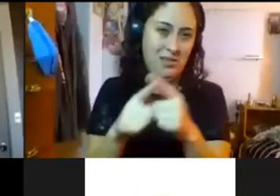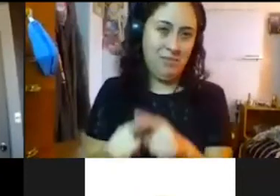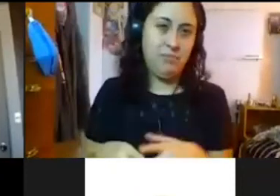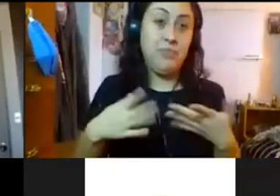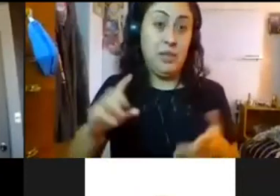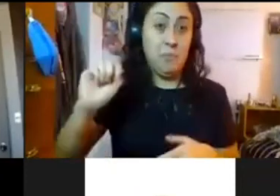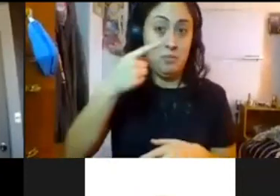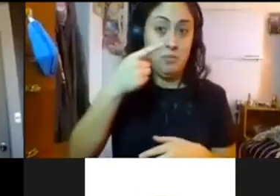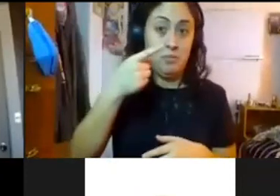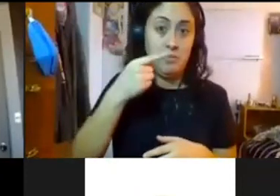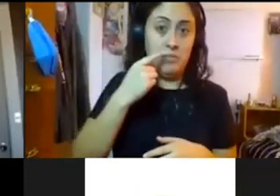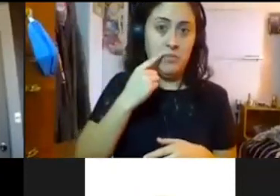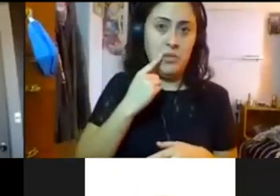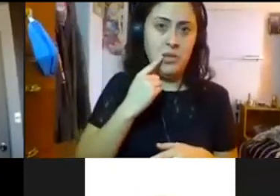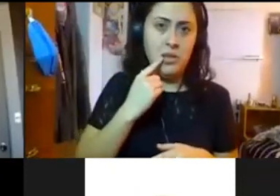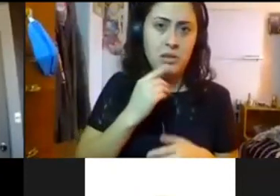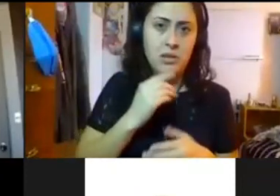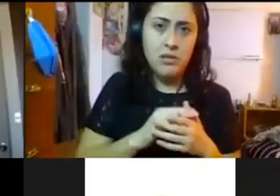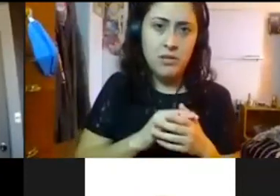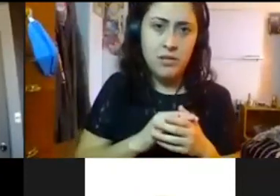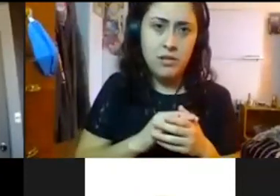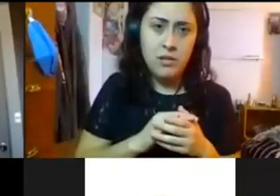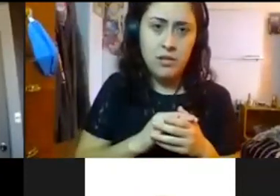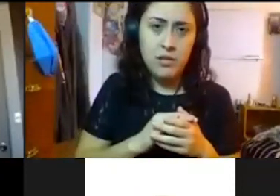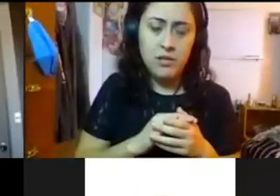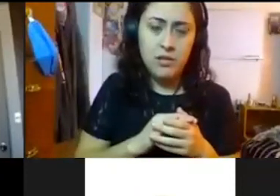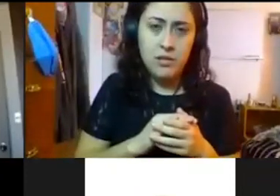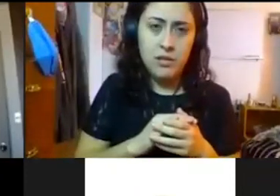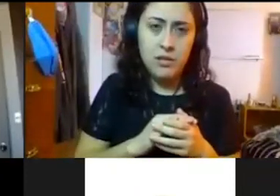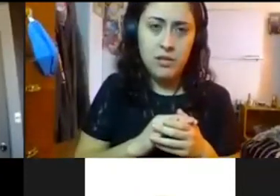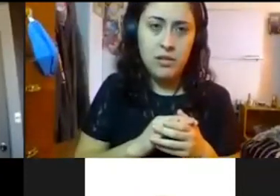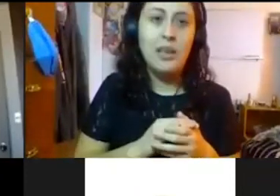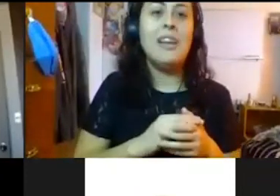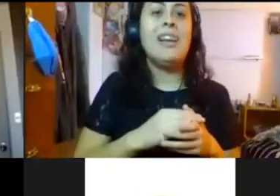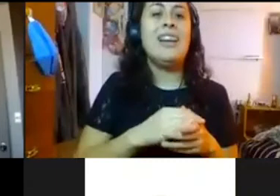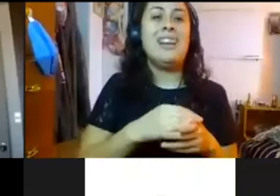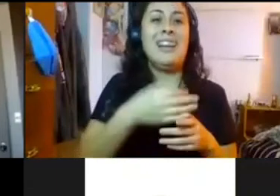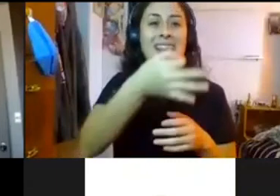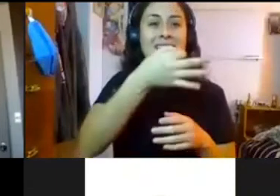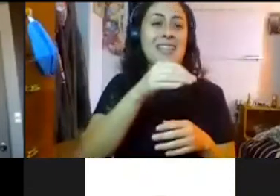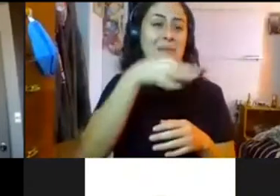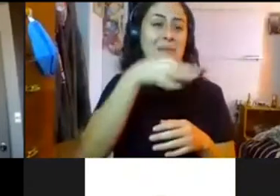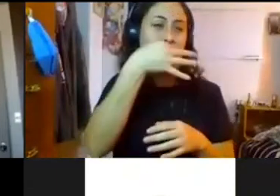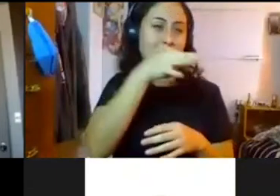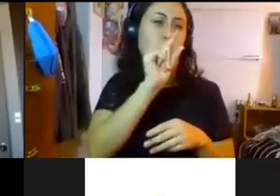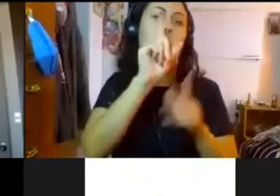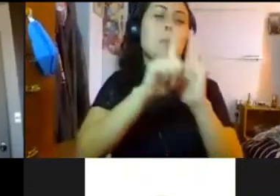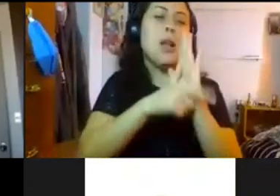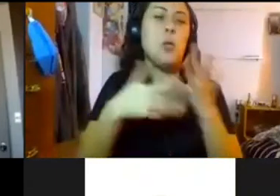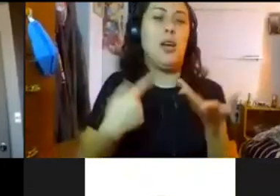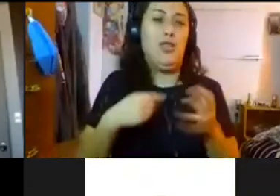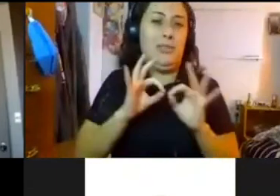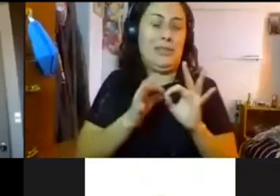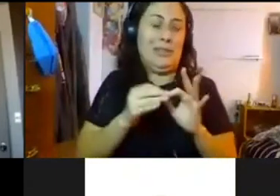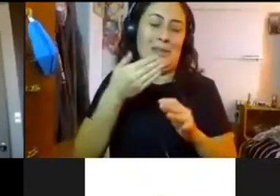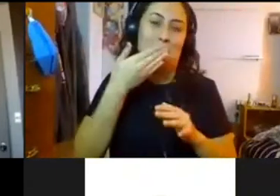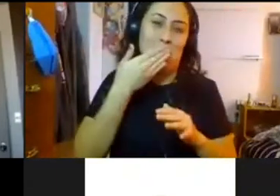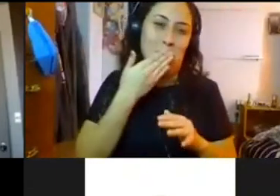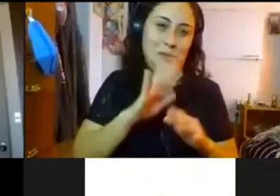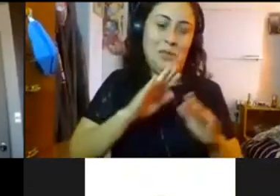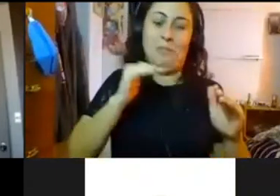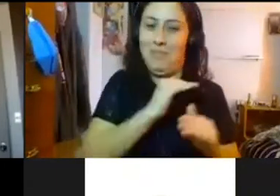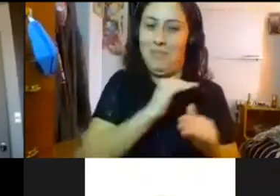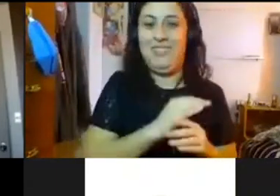pudimos... Karen, un poquito más lento para que la intérprete te pueda seguir. Ya, gracias. Comenzamos con este